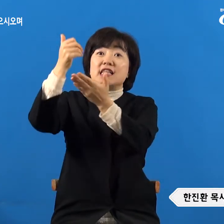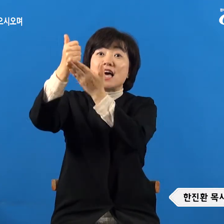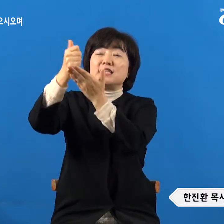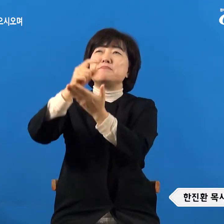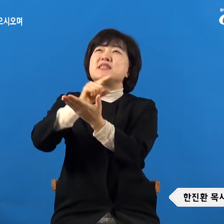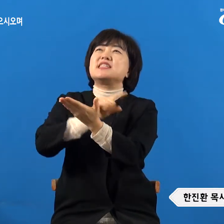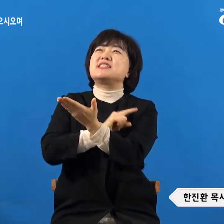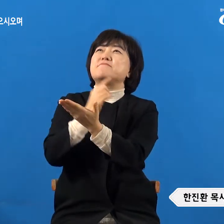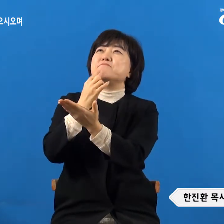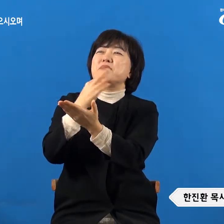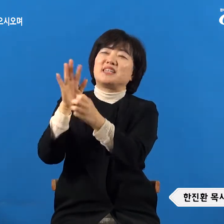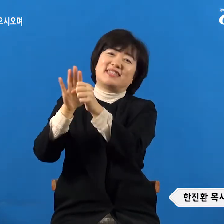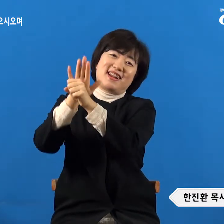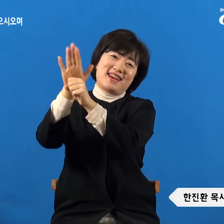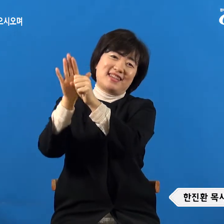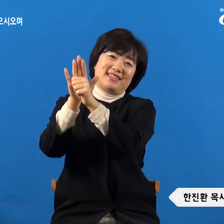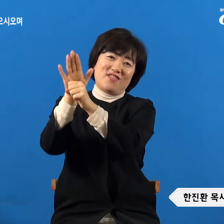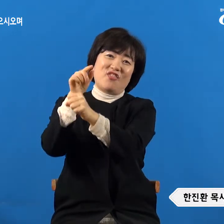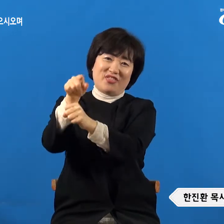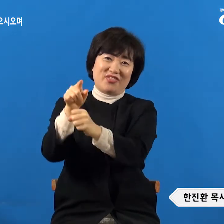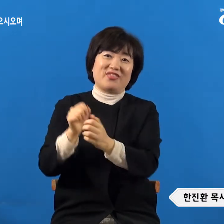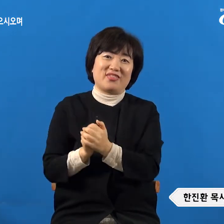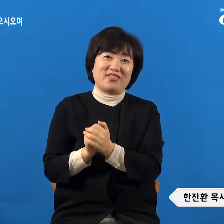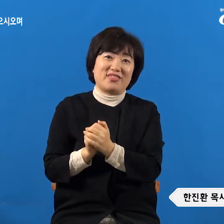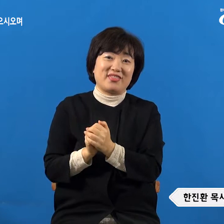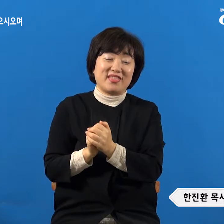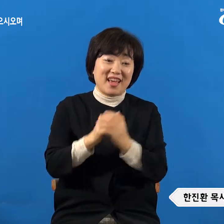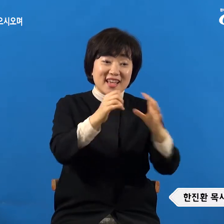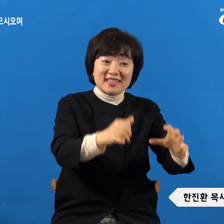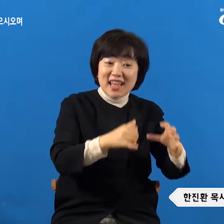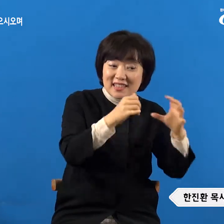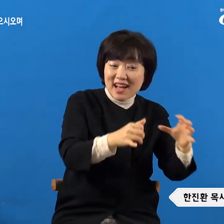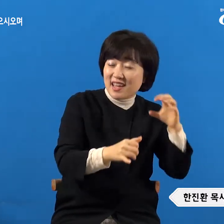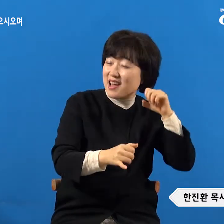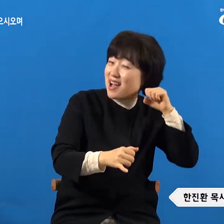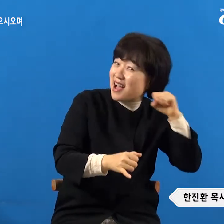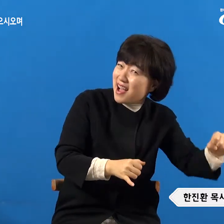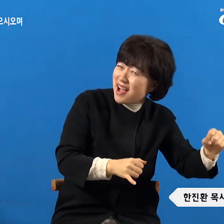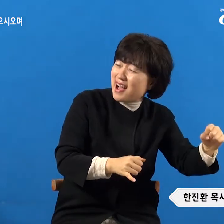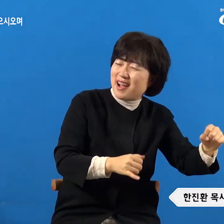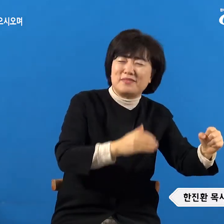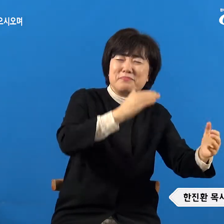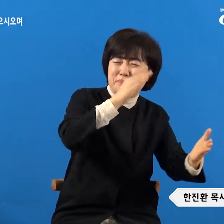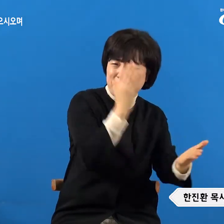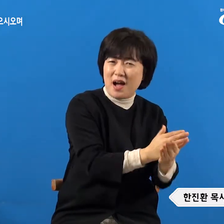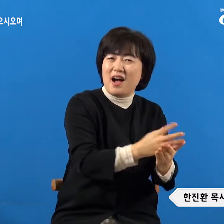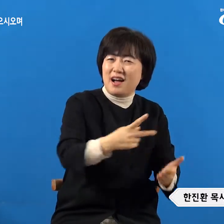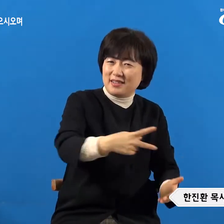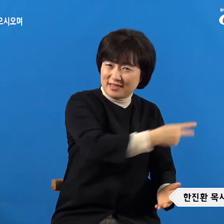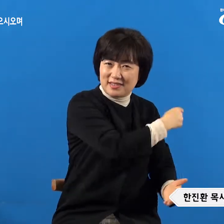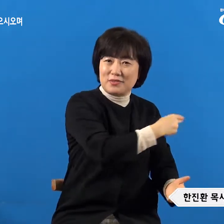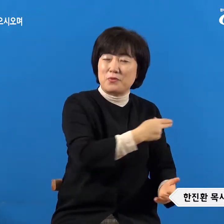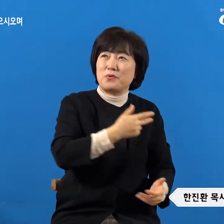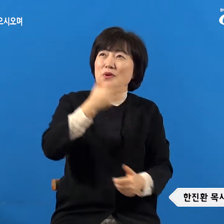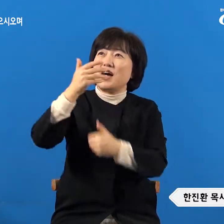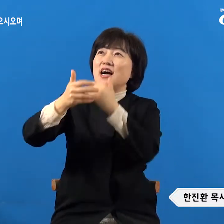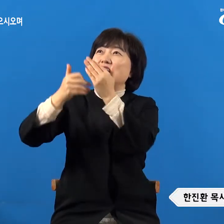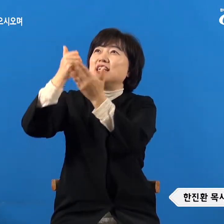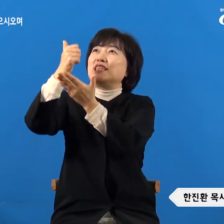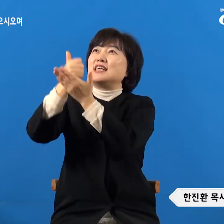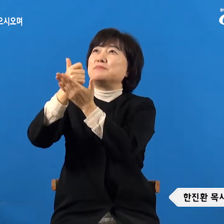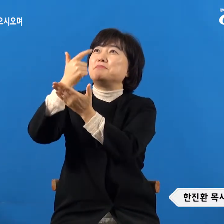하나님의 이름만을 사랑하는 것입니다. 세상에 연연하는 그걸 좀 내려놓고 하나님